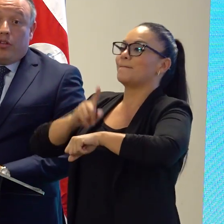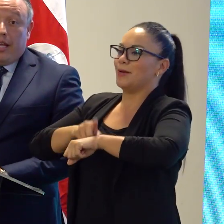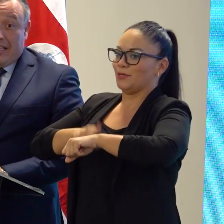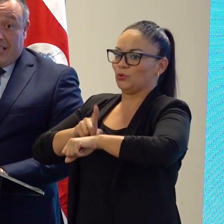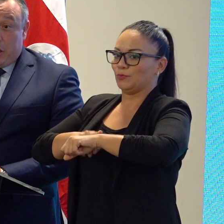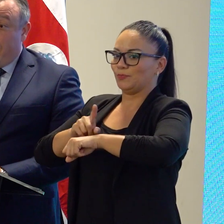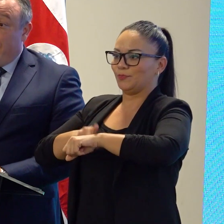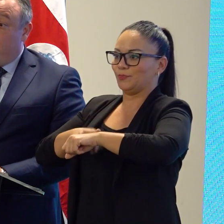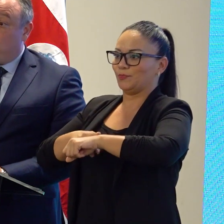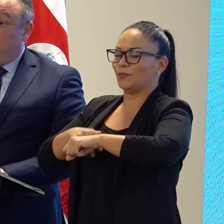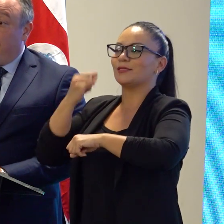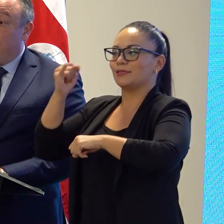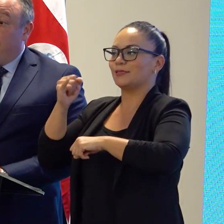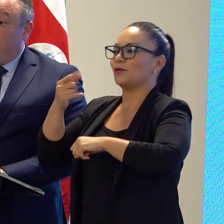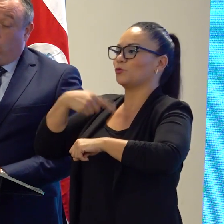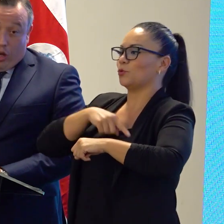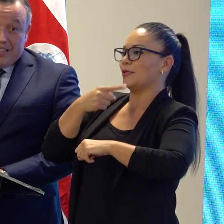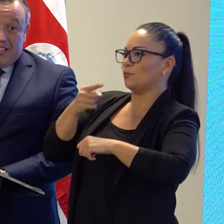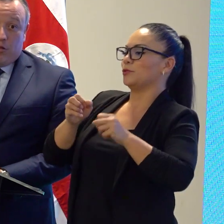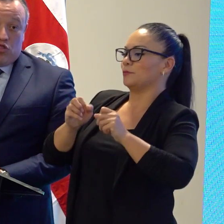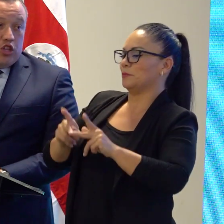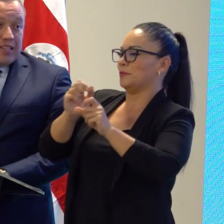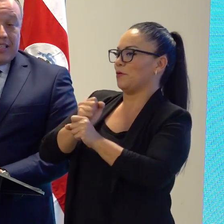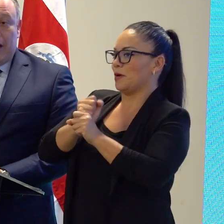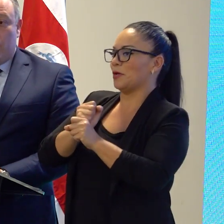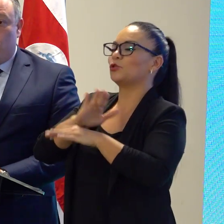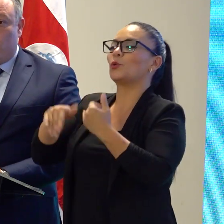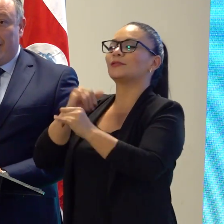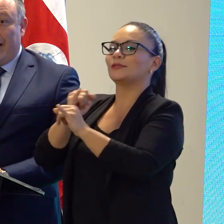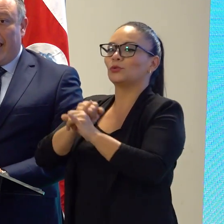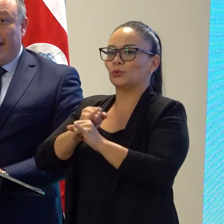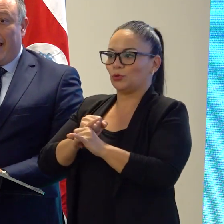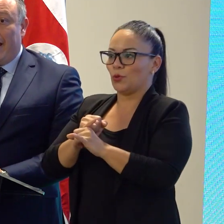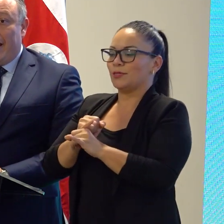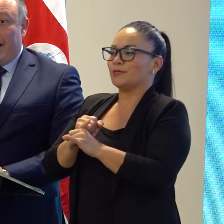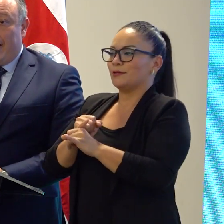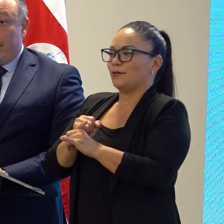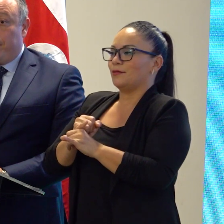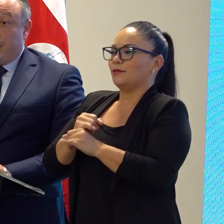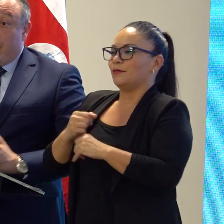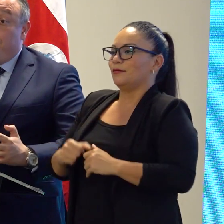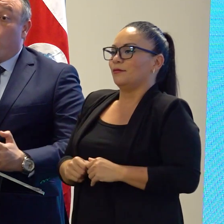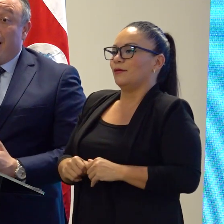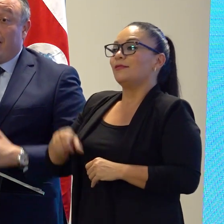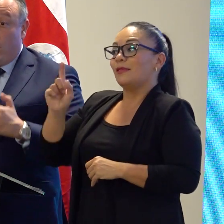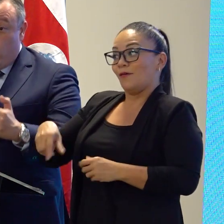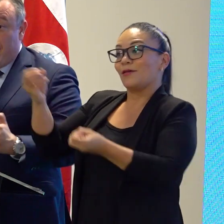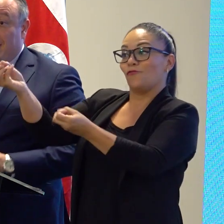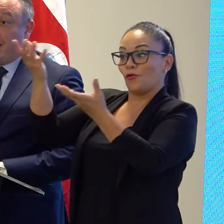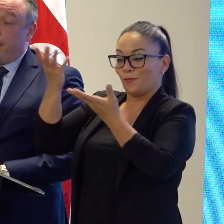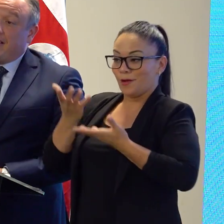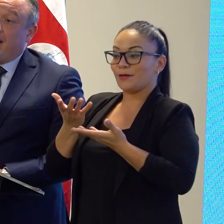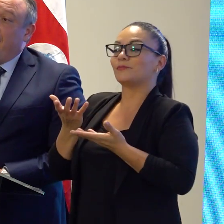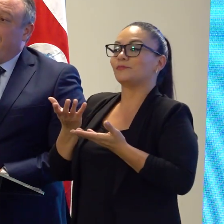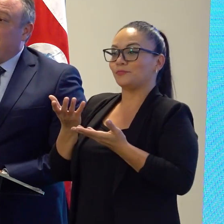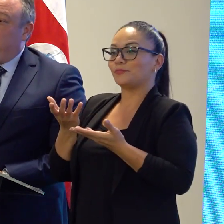de la iniciativa le dejamos trabajar y todas las instituciones Nos tienen que informar una